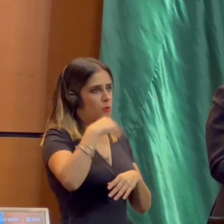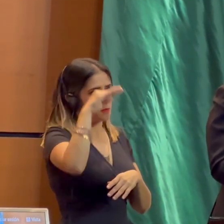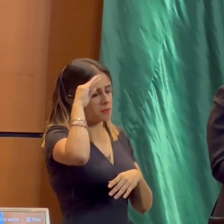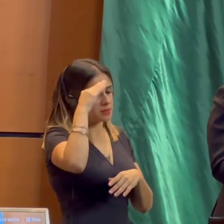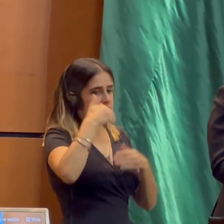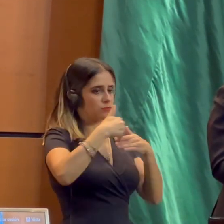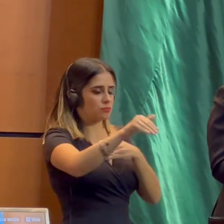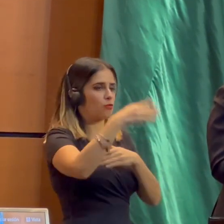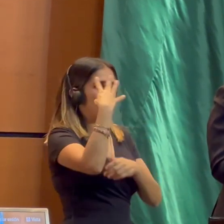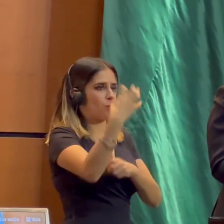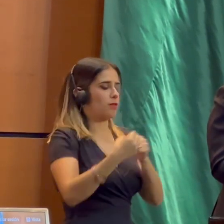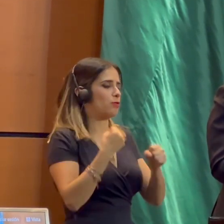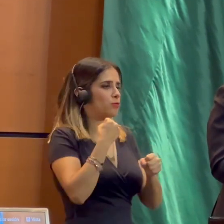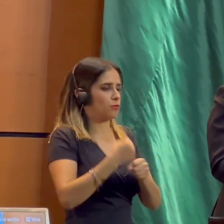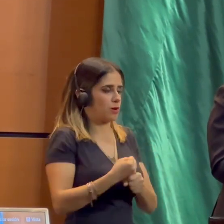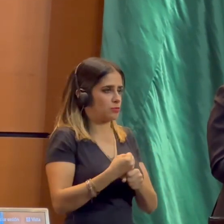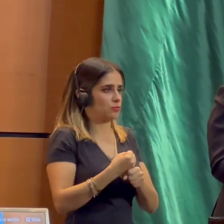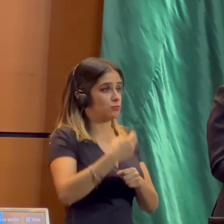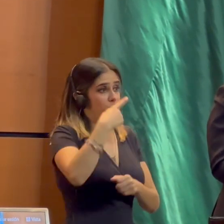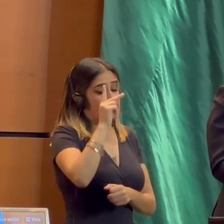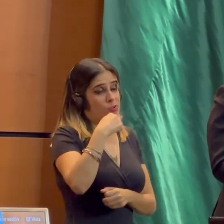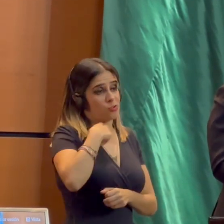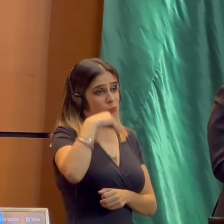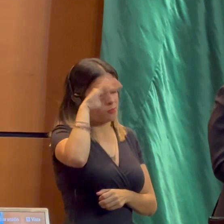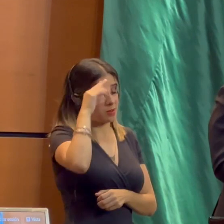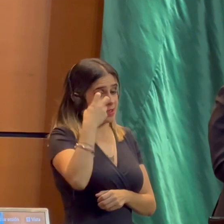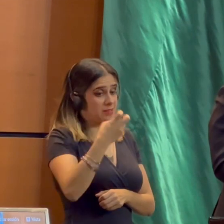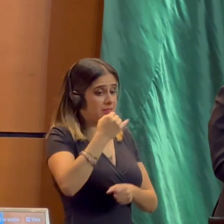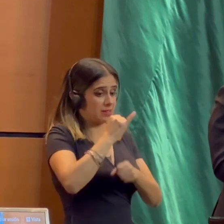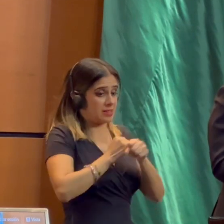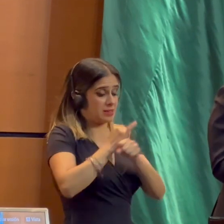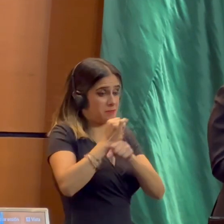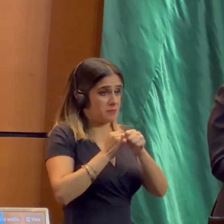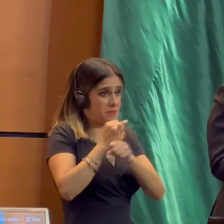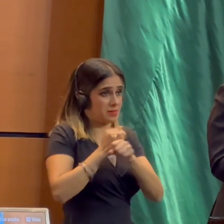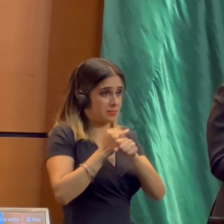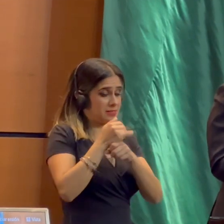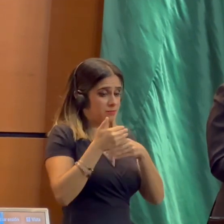研究をしなければならないと進言をしております。